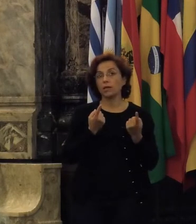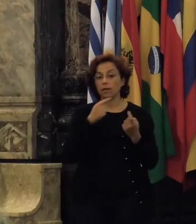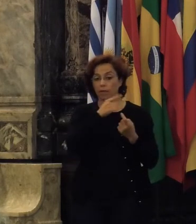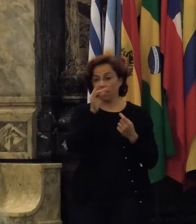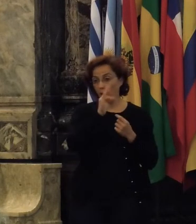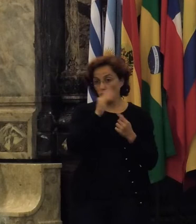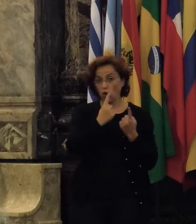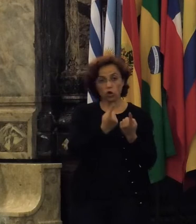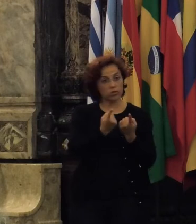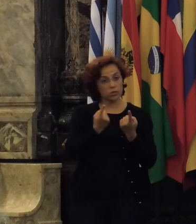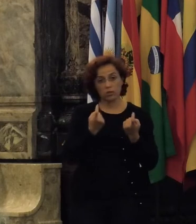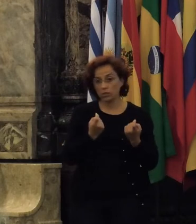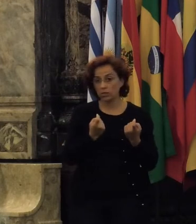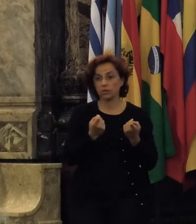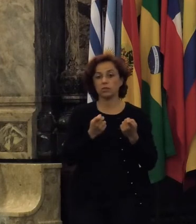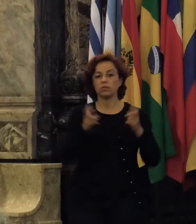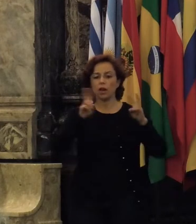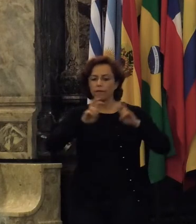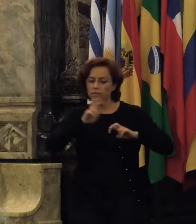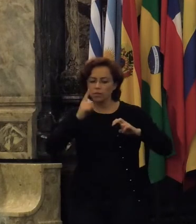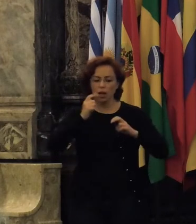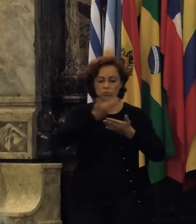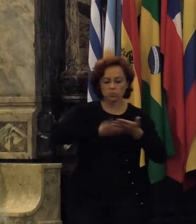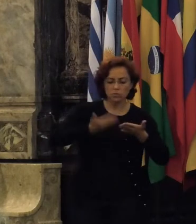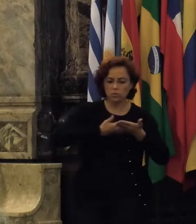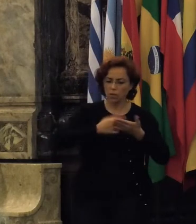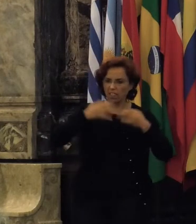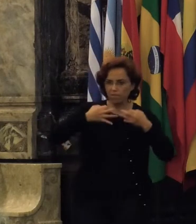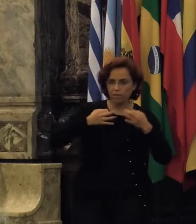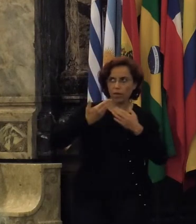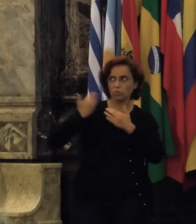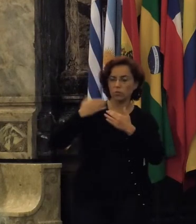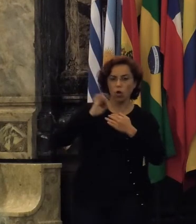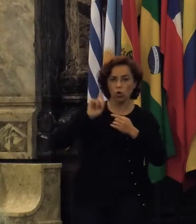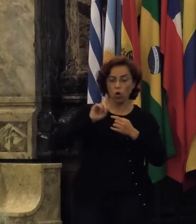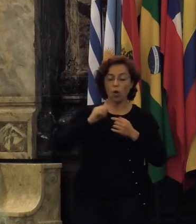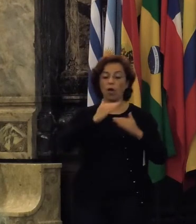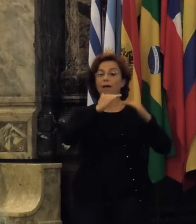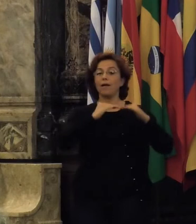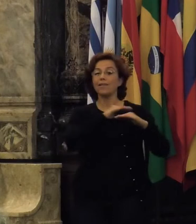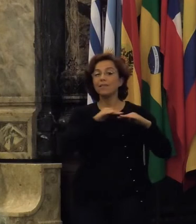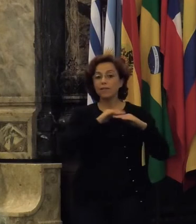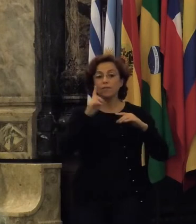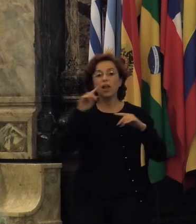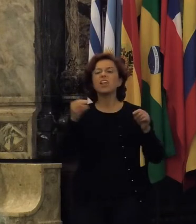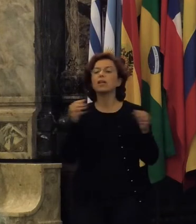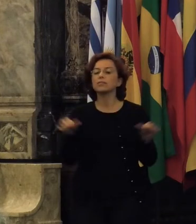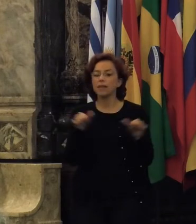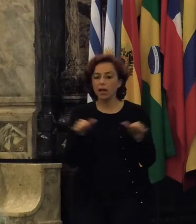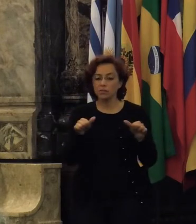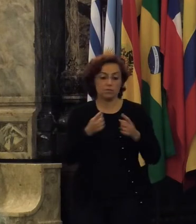necesariamente tiene que revisar sus planteos, en el nivel de las prácticas, que necesariamente tienen